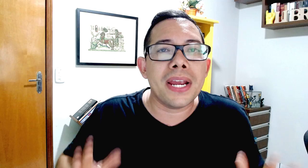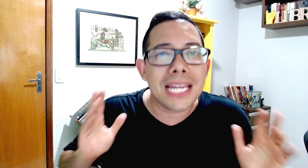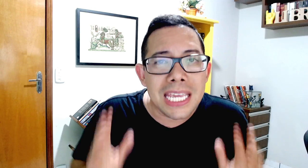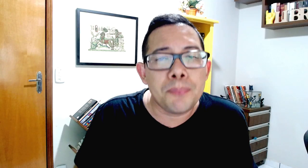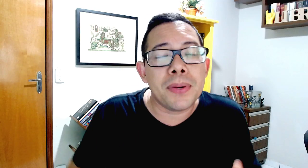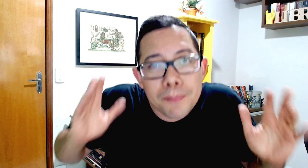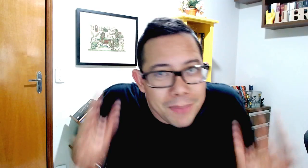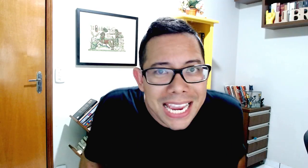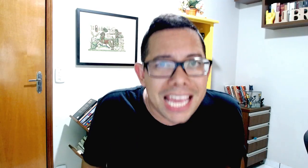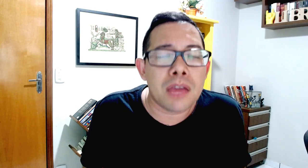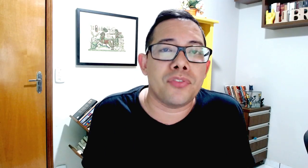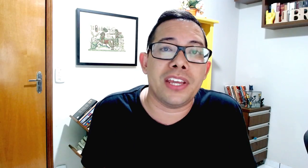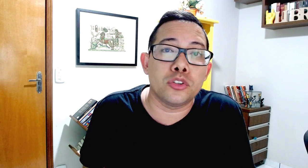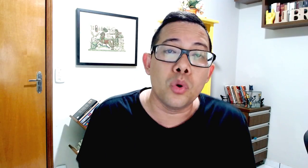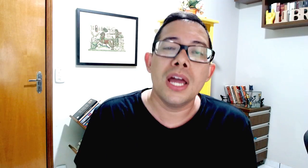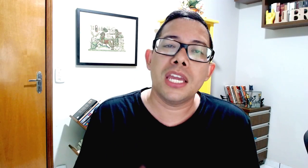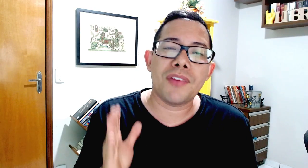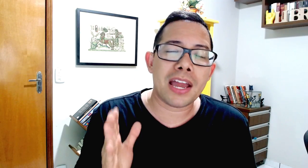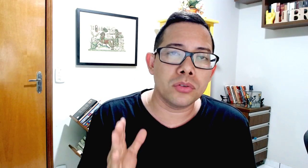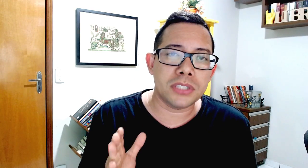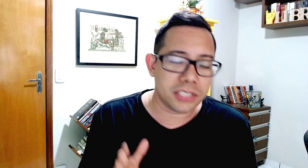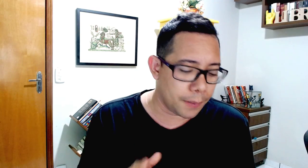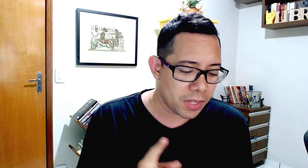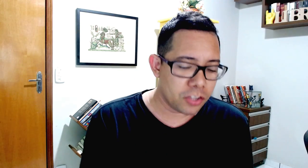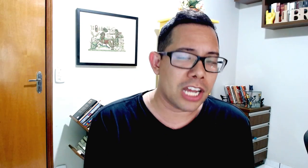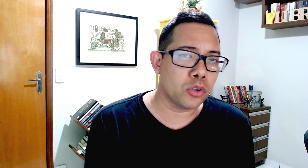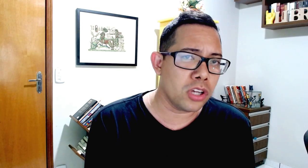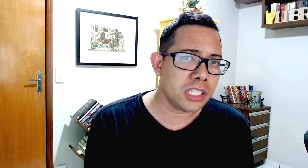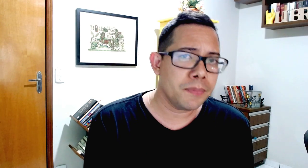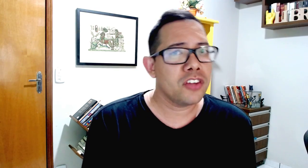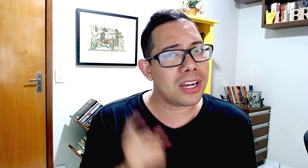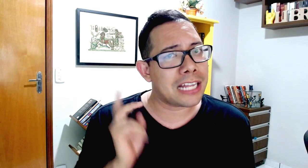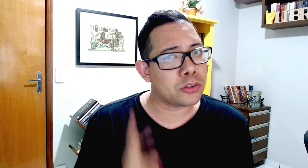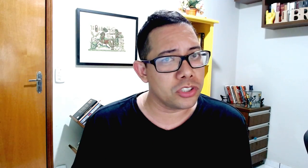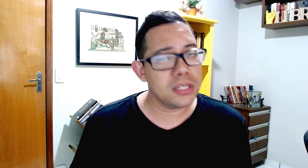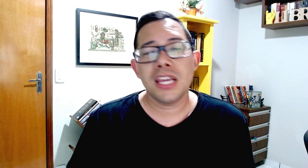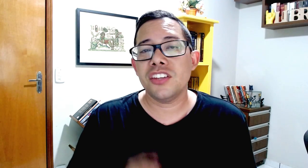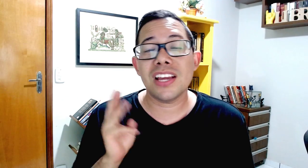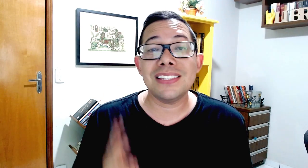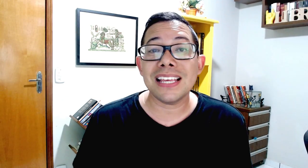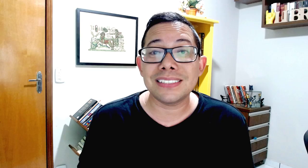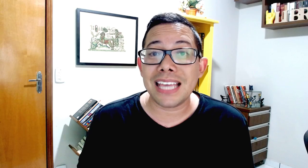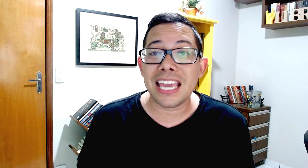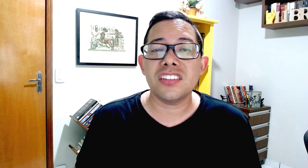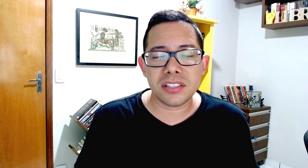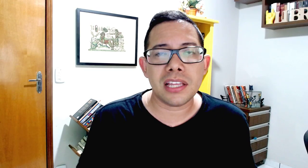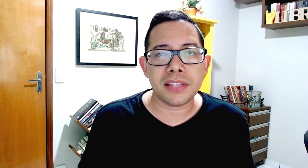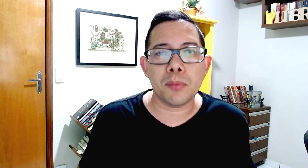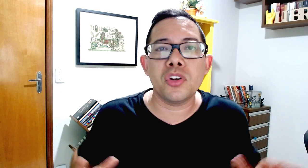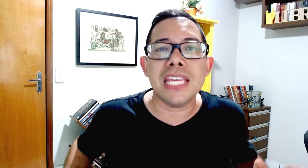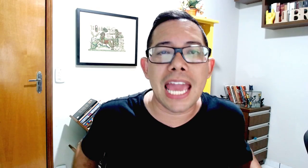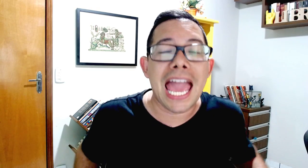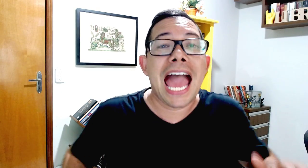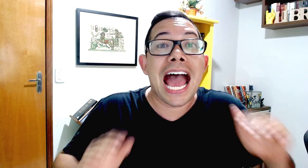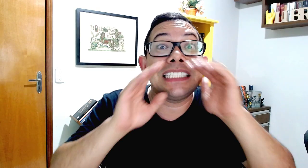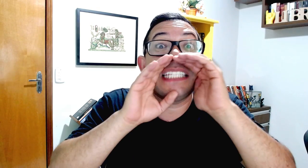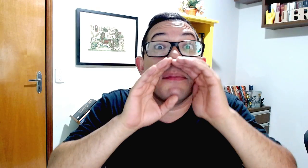super hiper mega evento que vai acontecer dia 12 14 e 16 de Setembro que é a